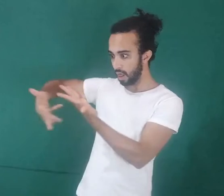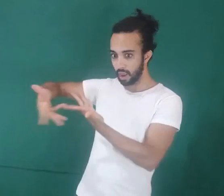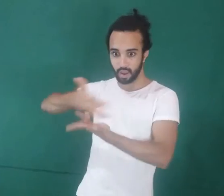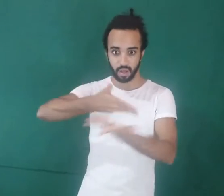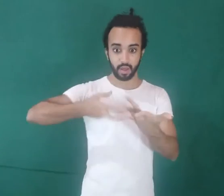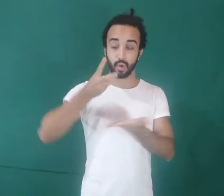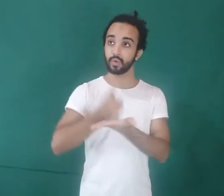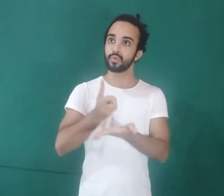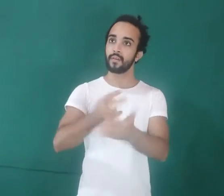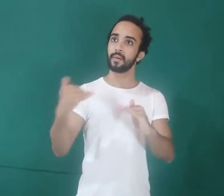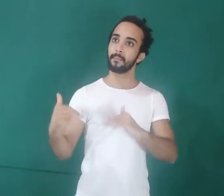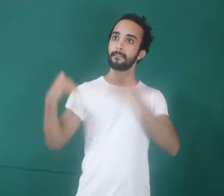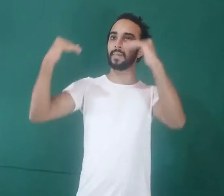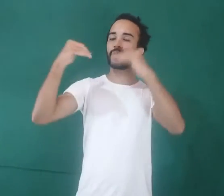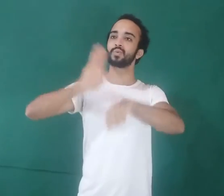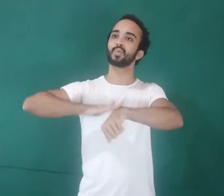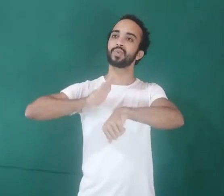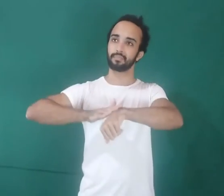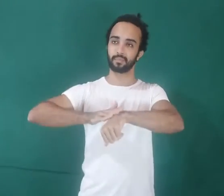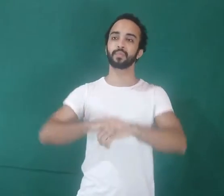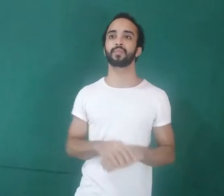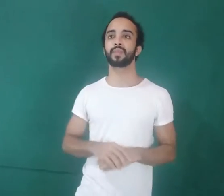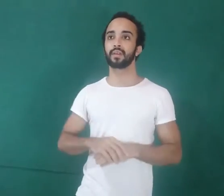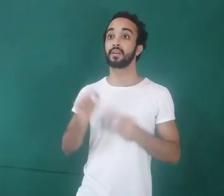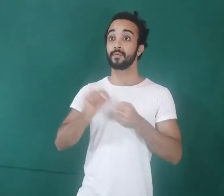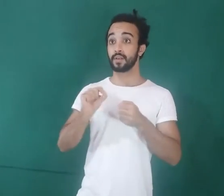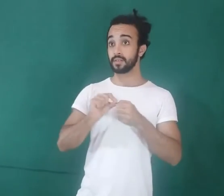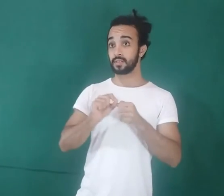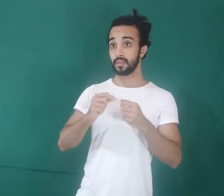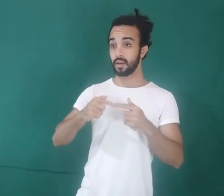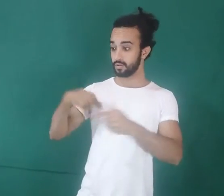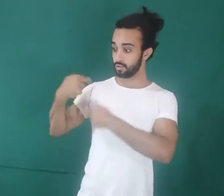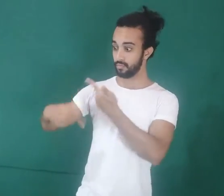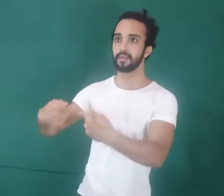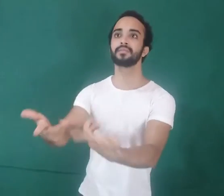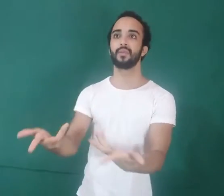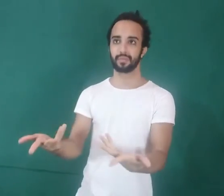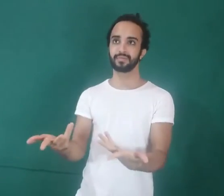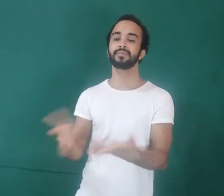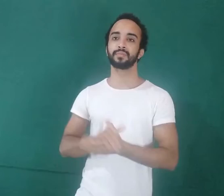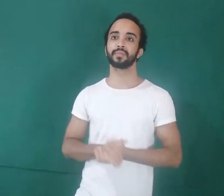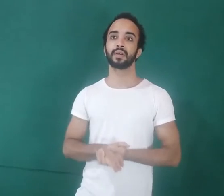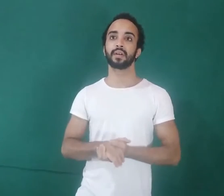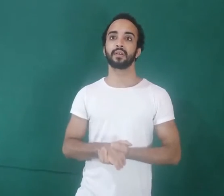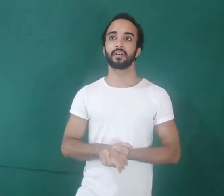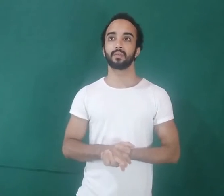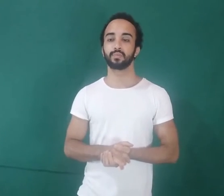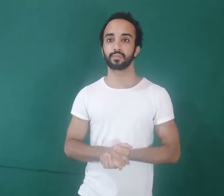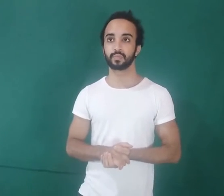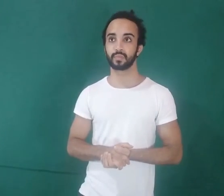um tempo. Uhum. E isso formava uma geração. Uhum. Então, era muito mais geracional